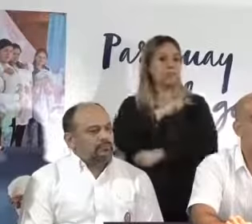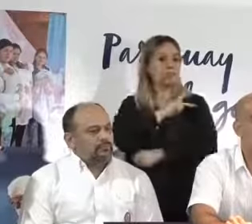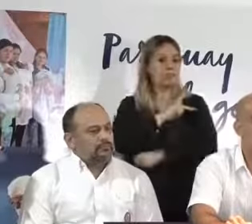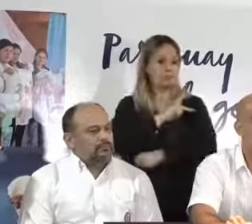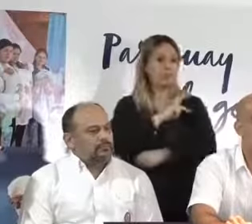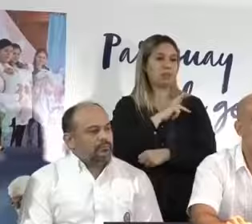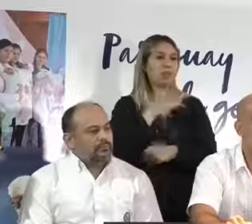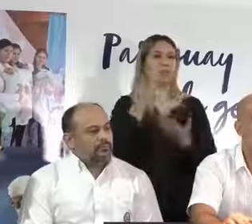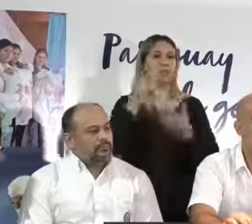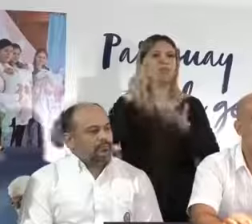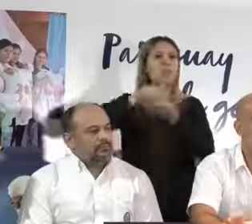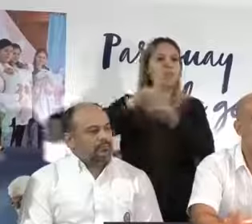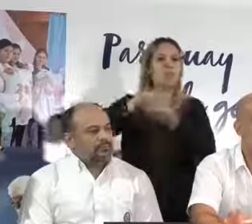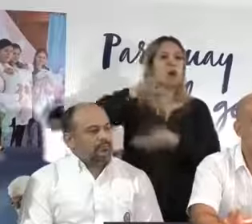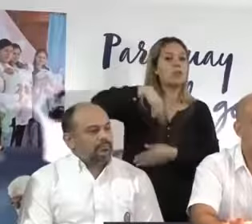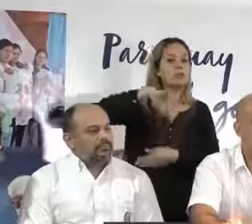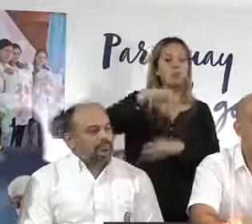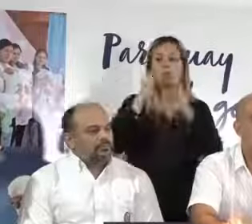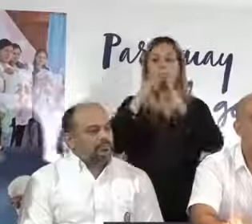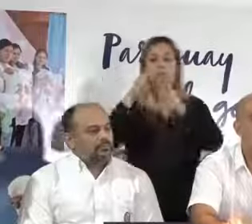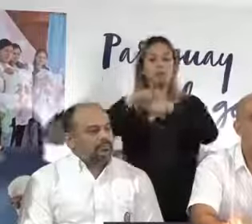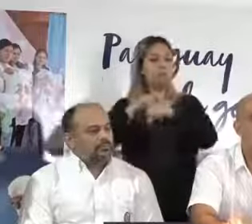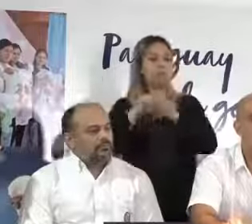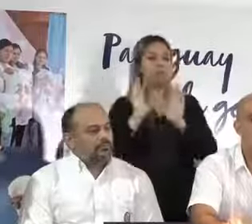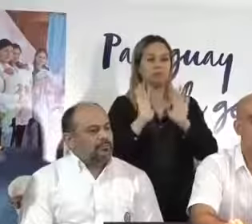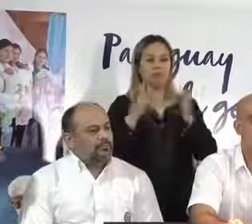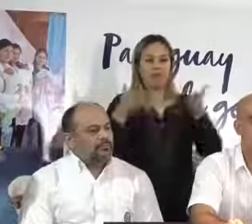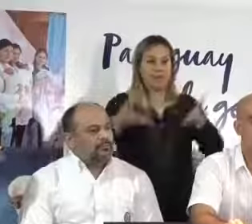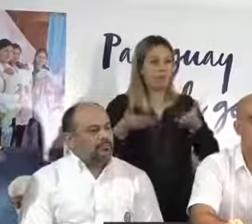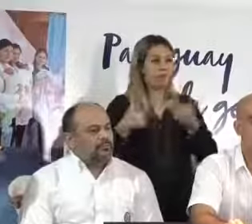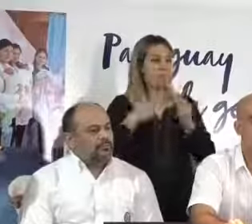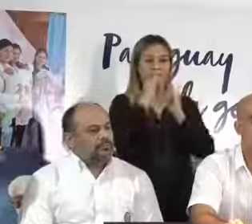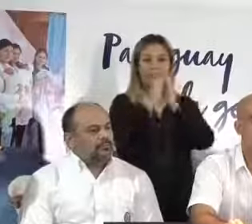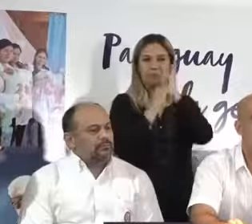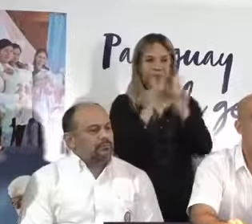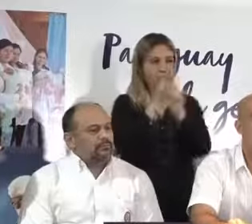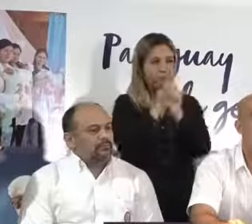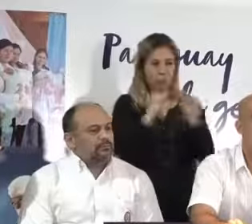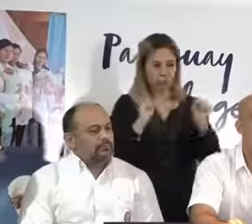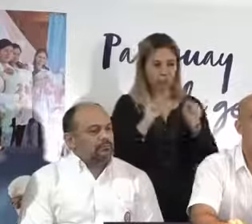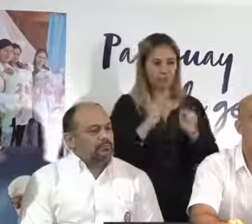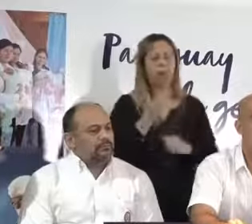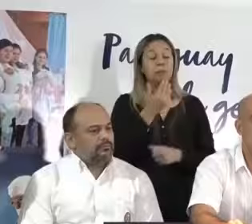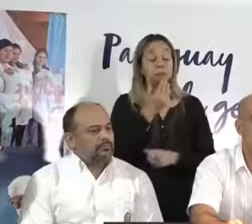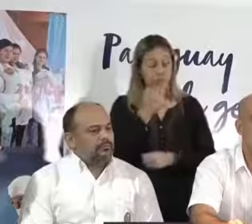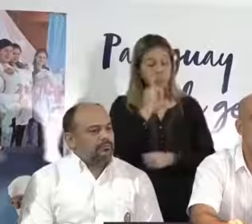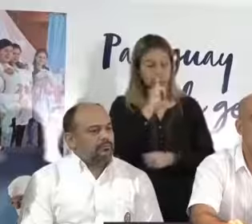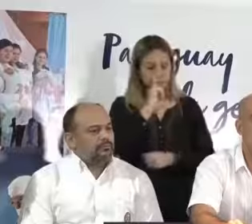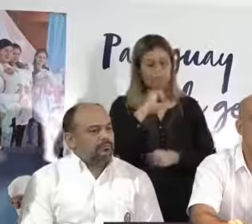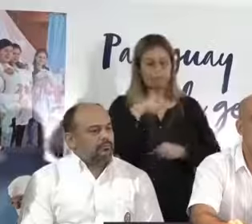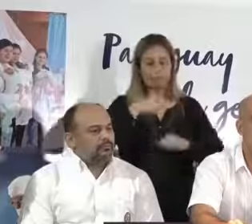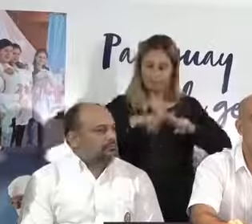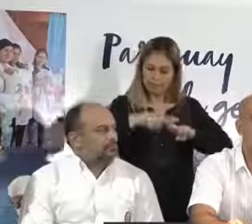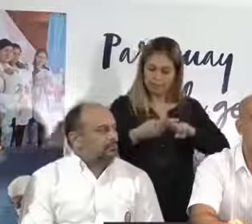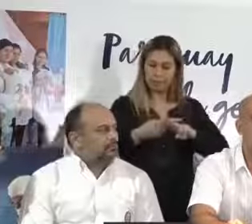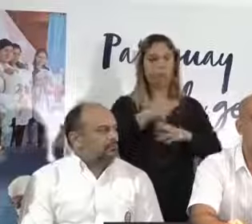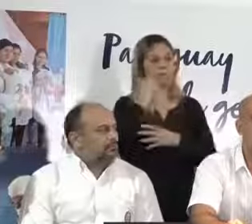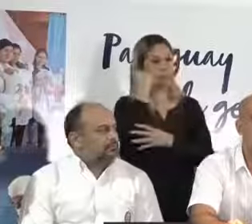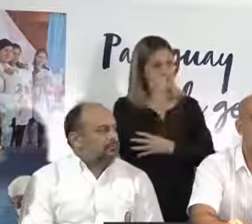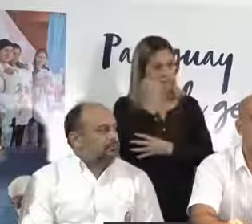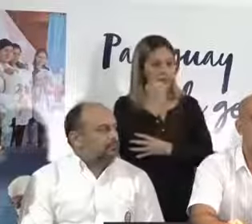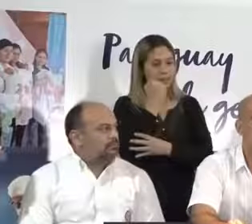área metropolitana del país y por el momento no puedo trasladar otra información. Vuelvo a insistir, muy